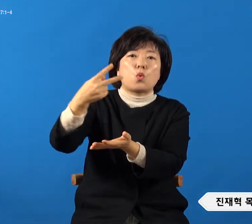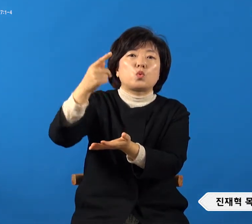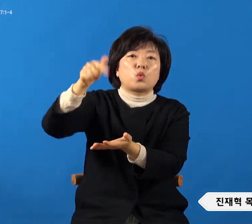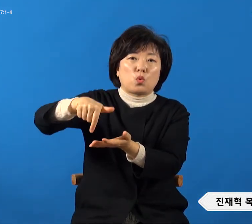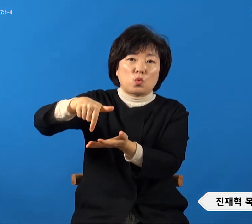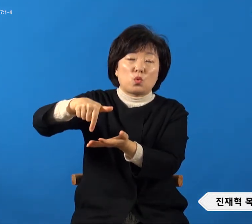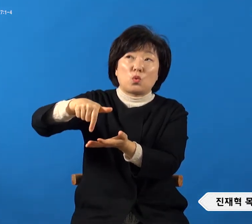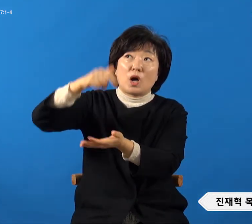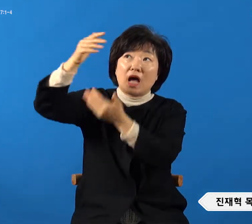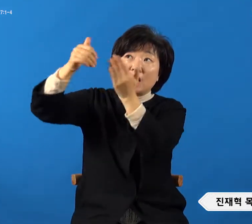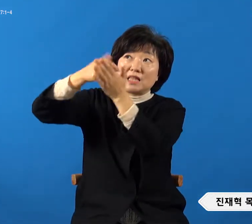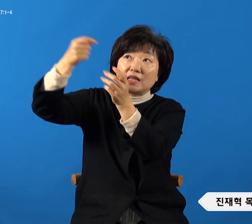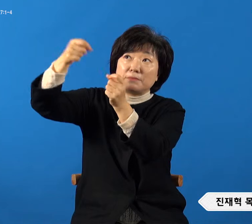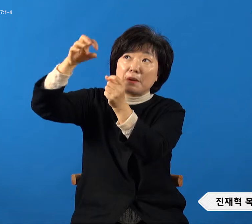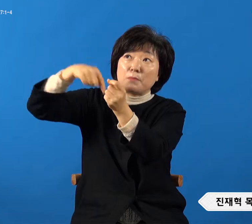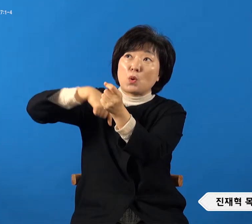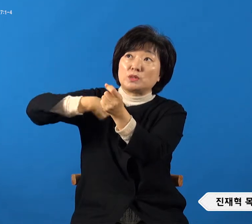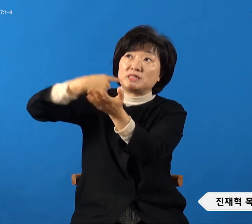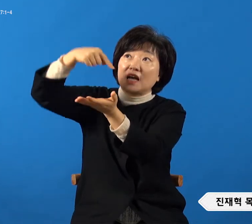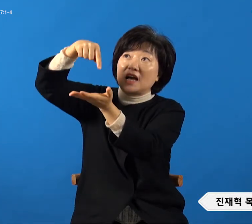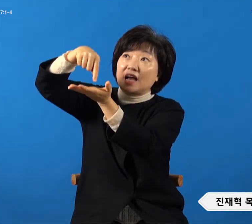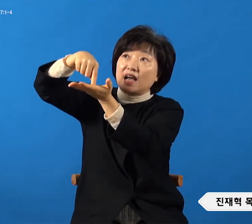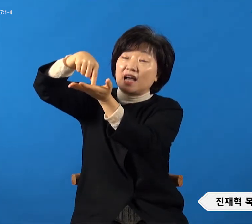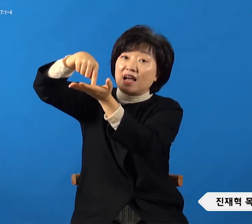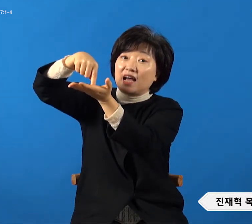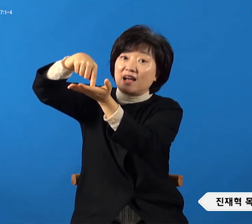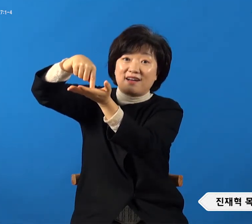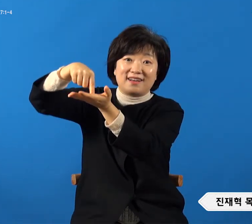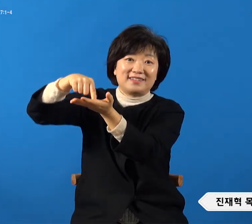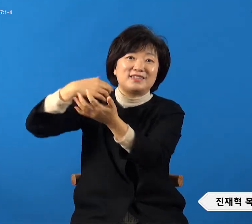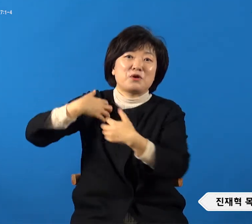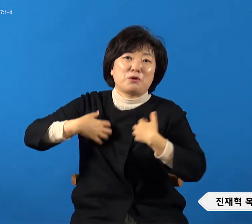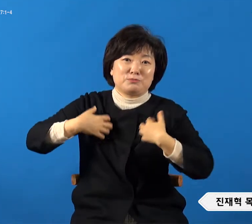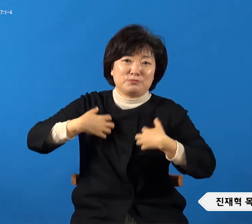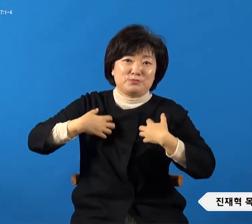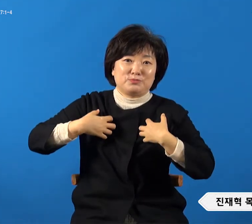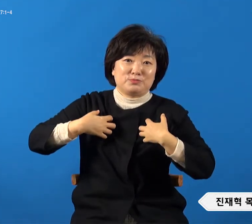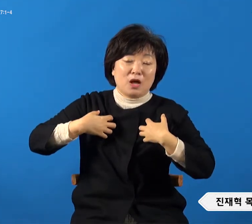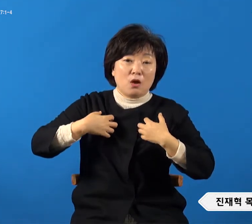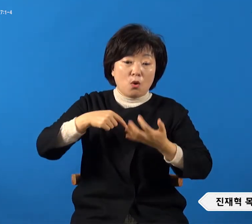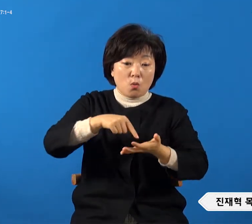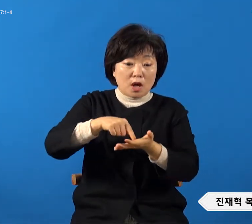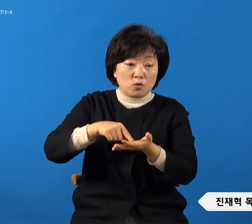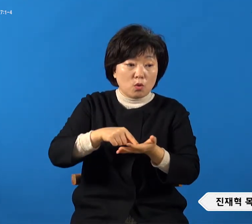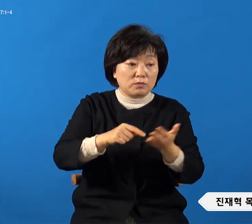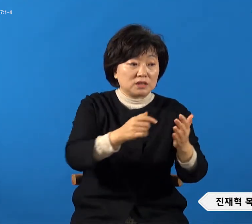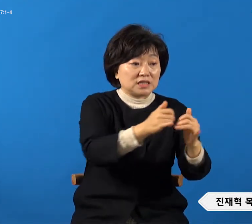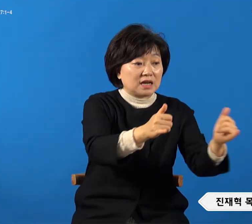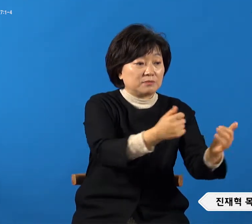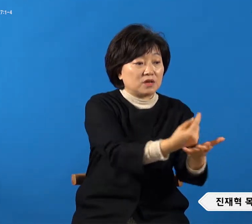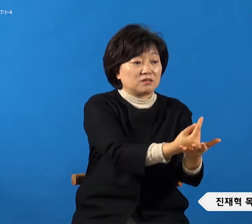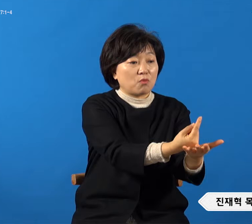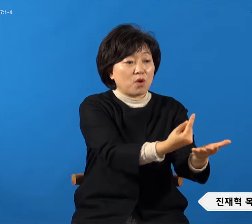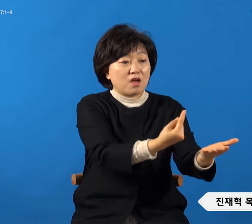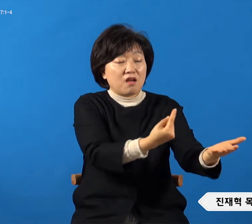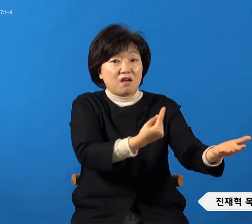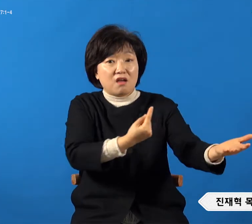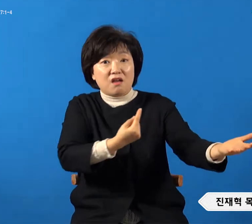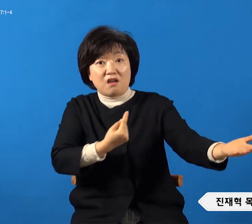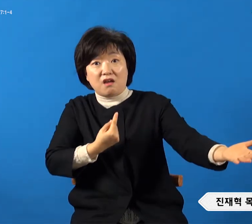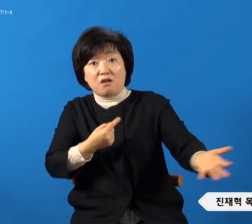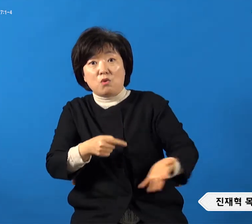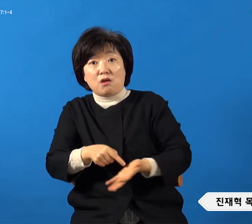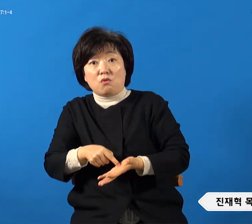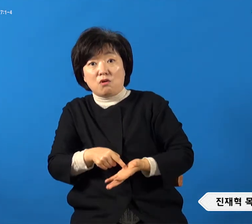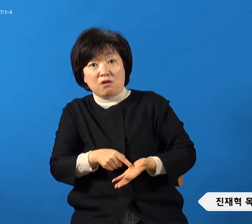즐거움입니다. 외로움은 사람에게 멀어지는 것이지만 고독은 하나님 앞에 가까이 가는 것입니다. 외로움은